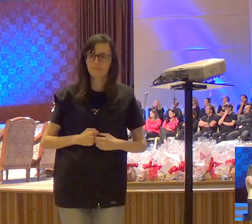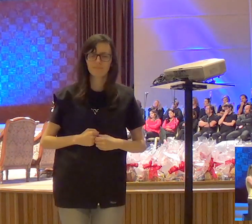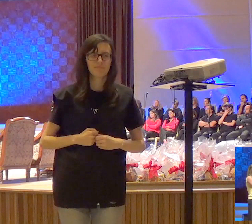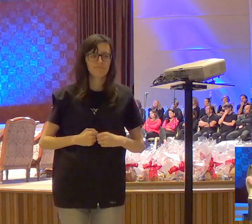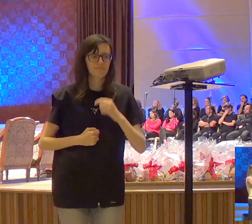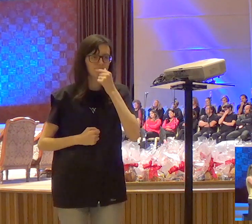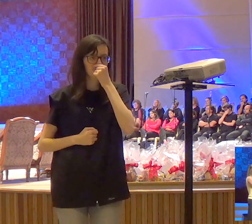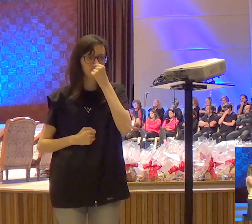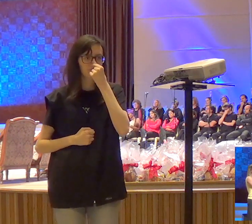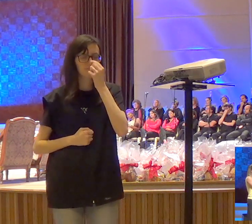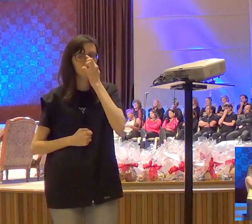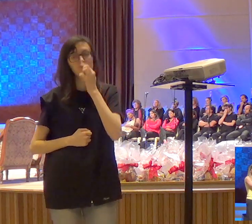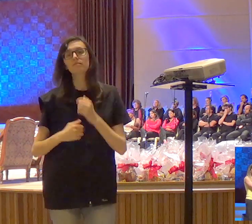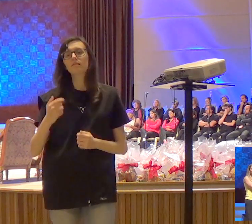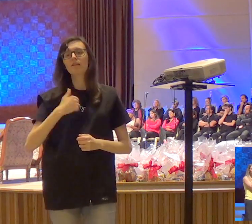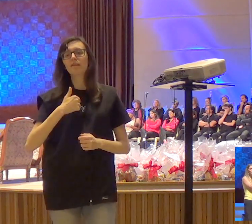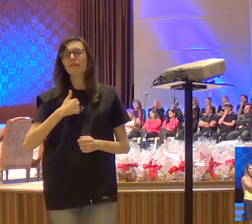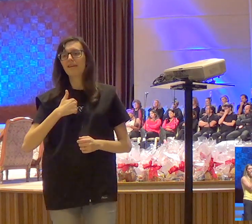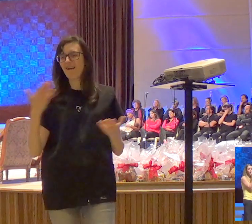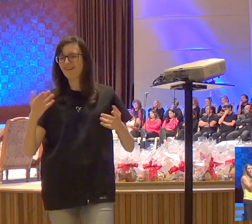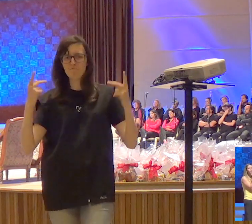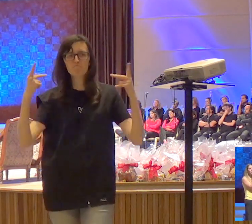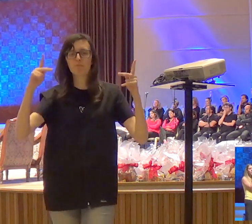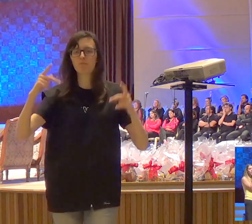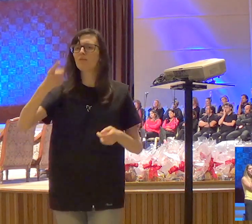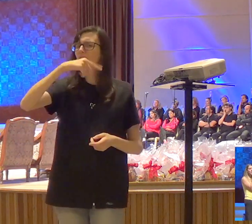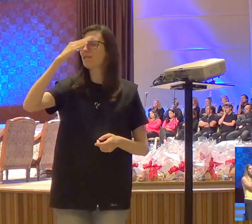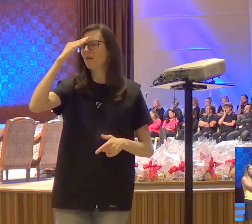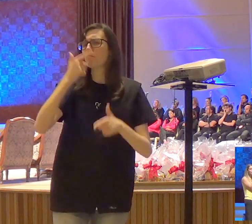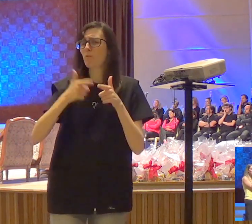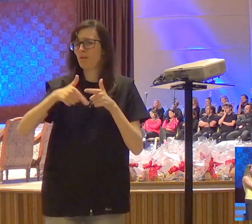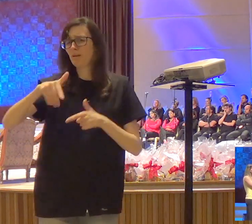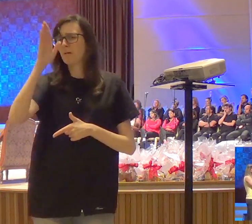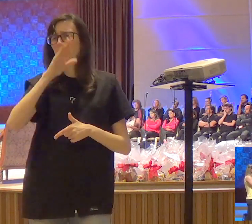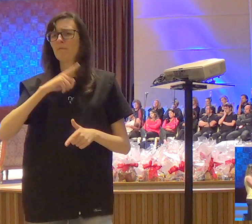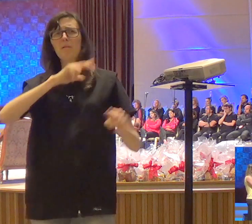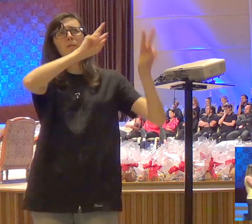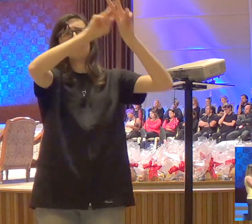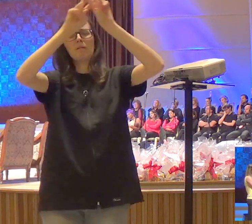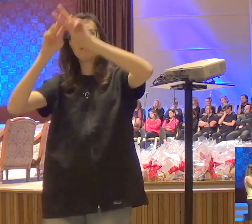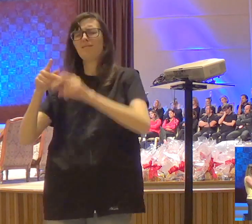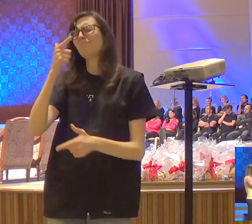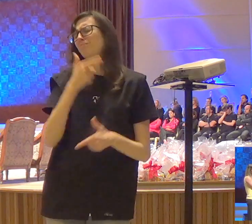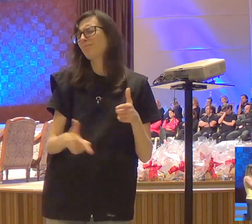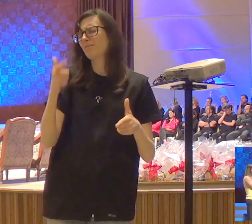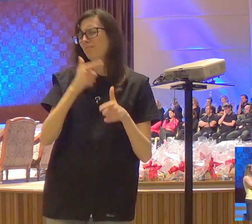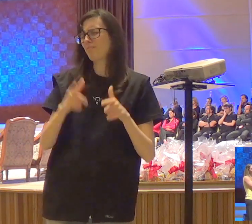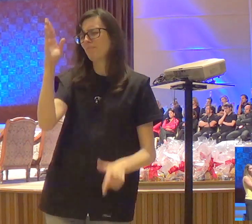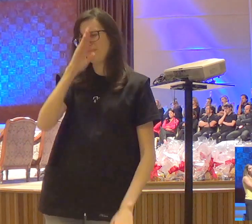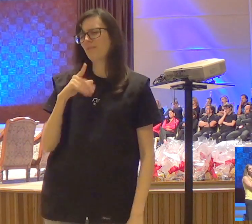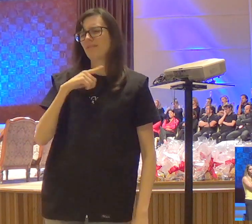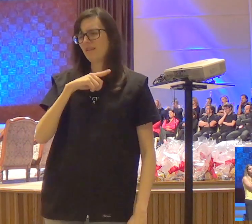Brazilian prison problem. Eu estou falando com vocês sobre os problemas das prisões brasileiras. And in a minute, I'm going to give you a